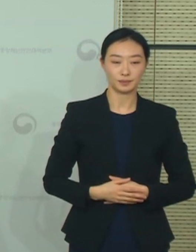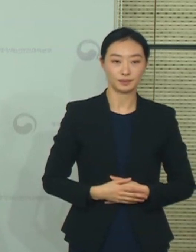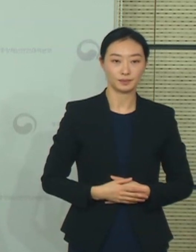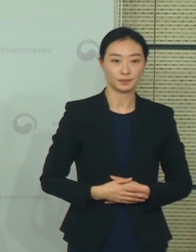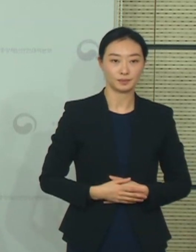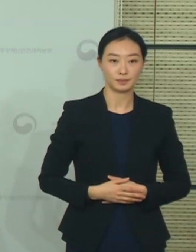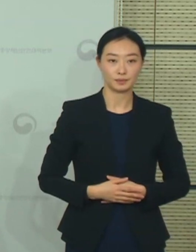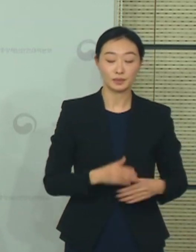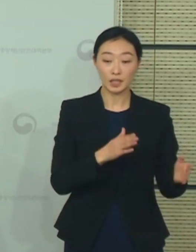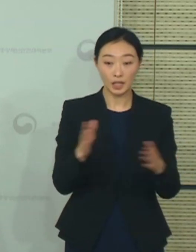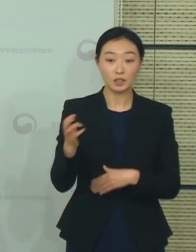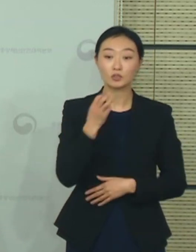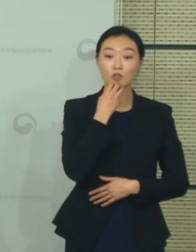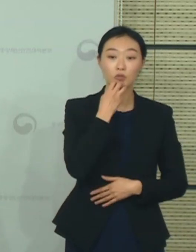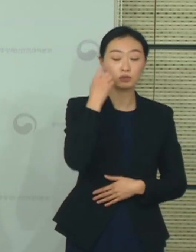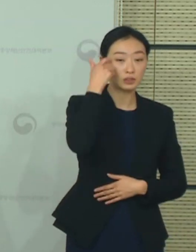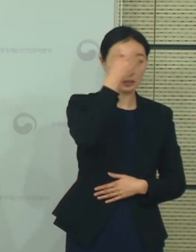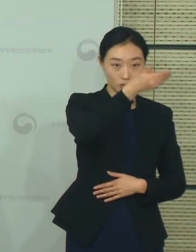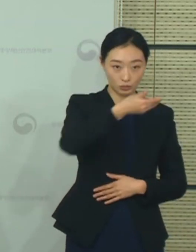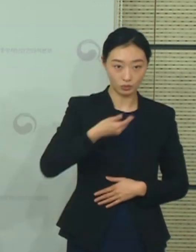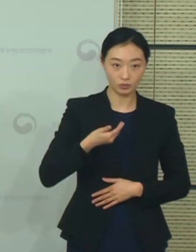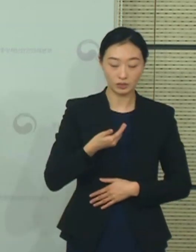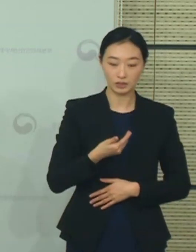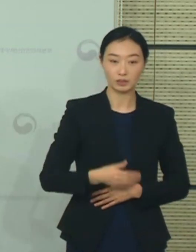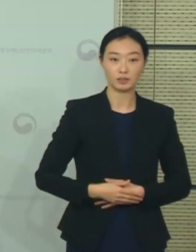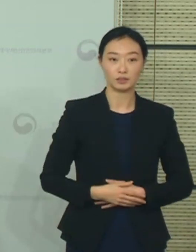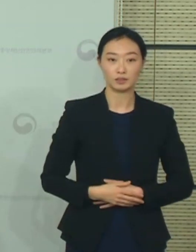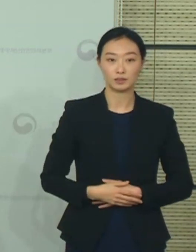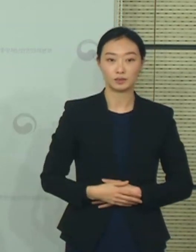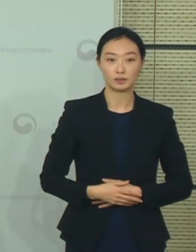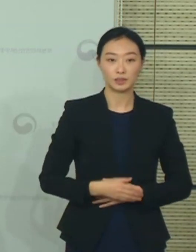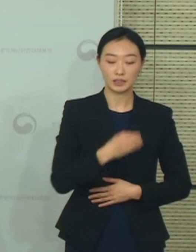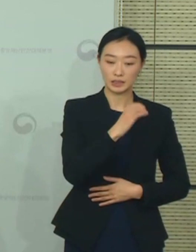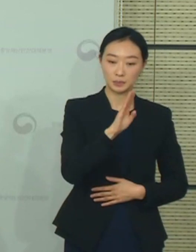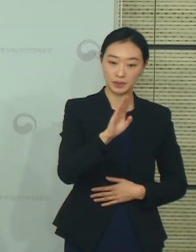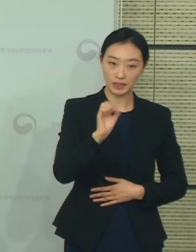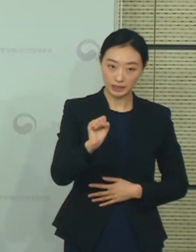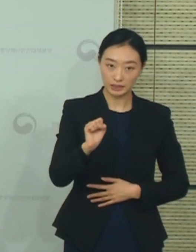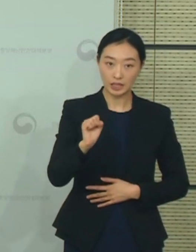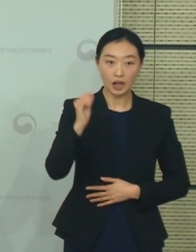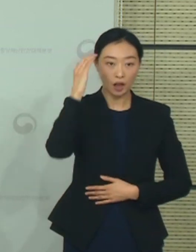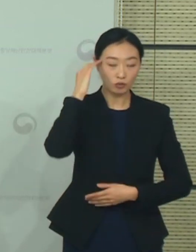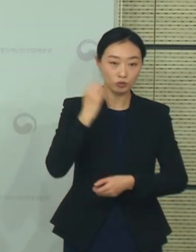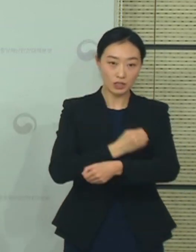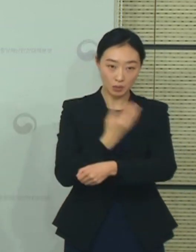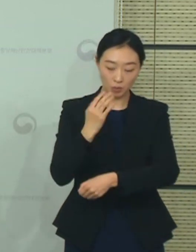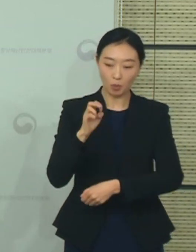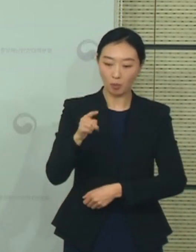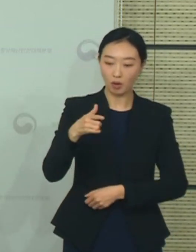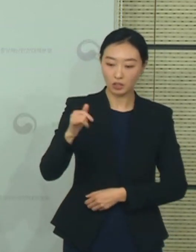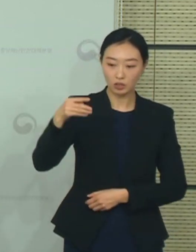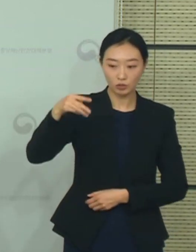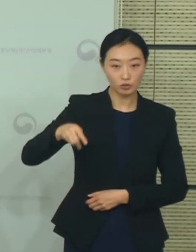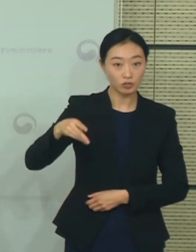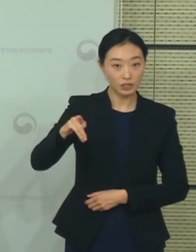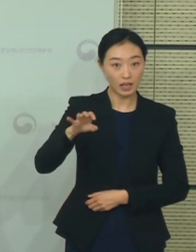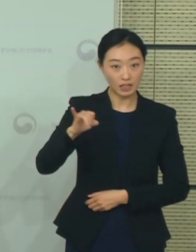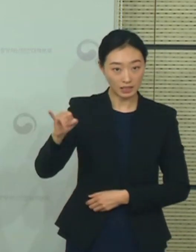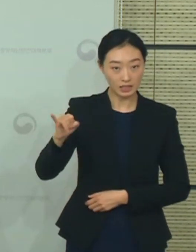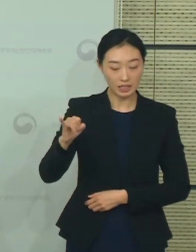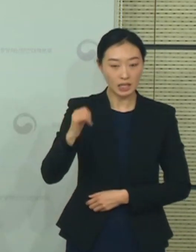네, 이제 서울에서 질문 받도록 하겠습니다. CBS, 한국일보, 연합뉴스, 머니투데이 순으로 질문 두 가지